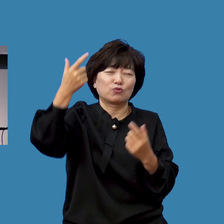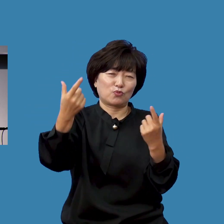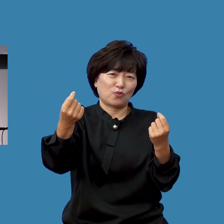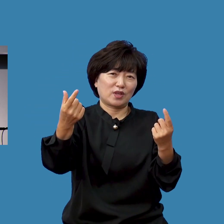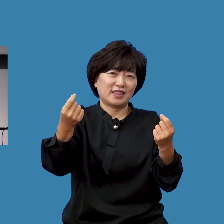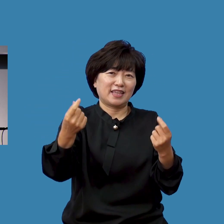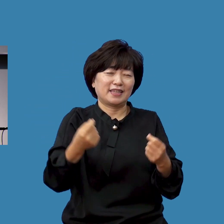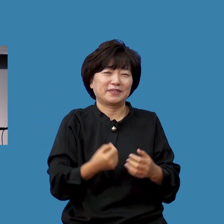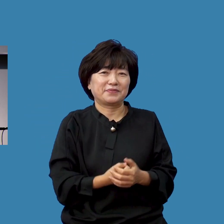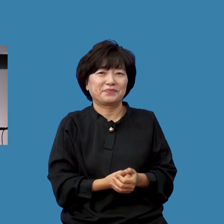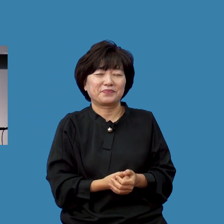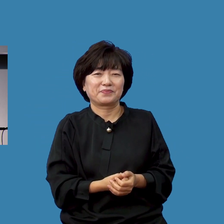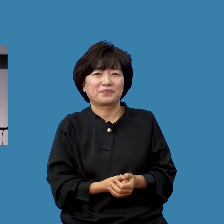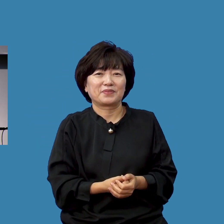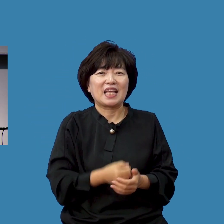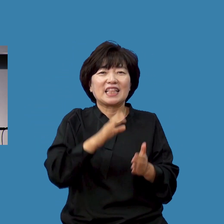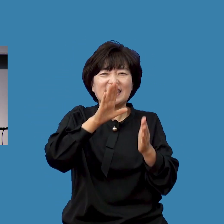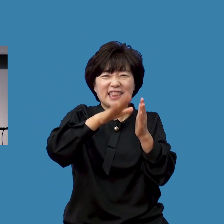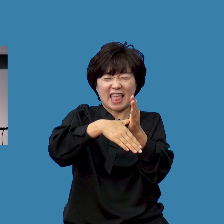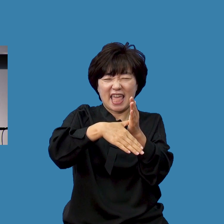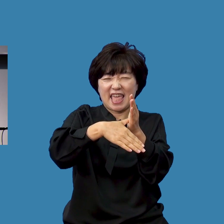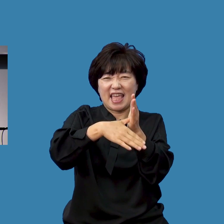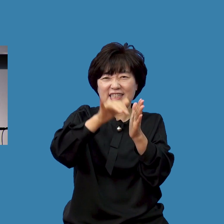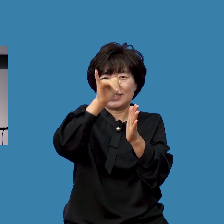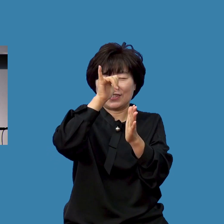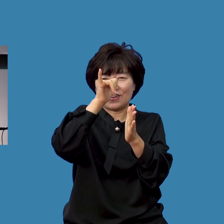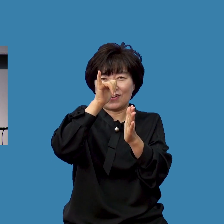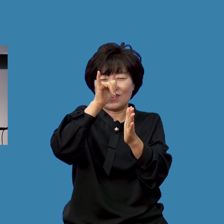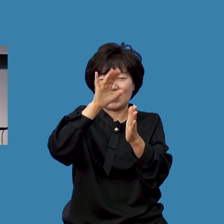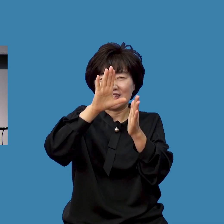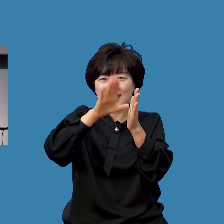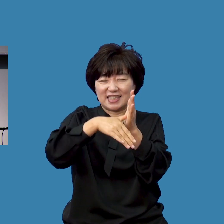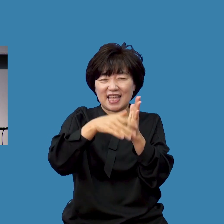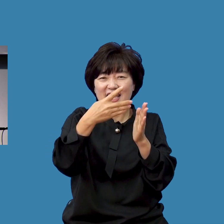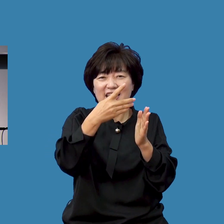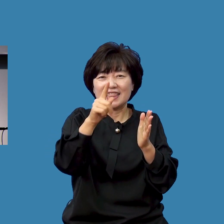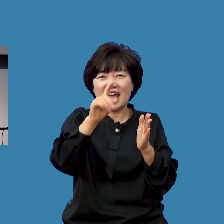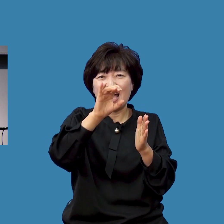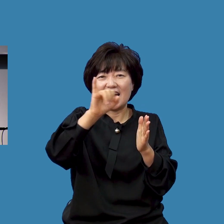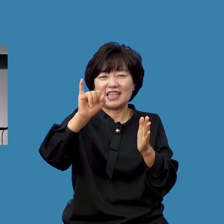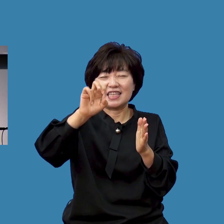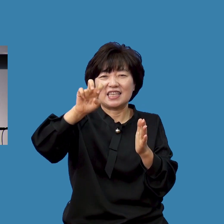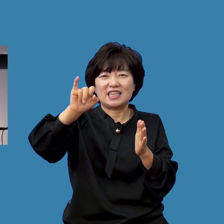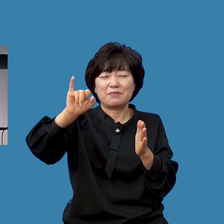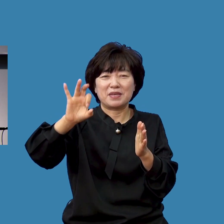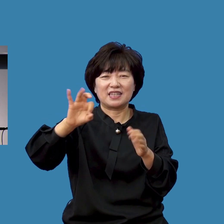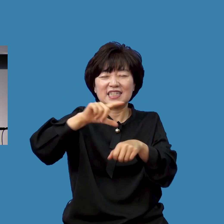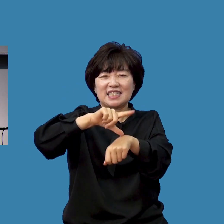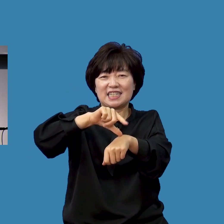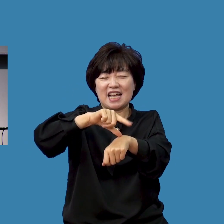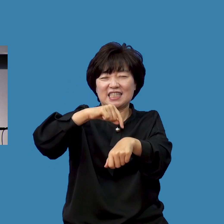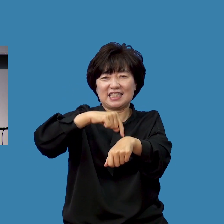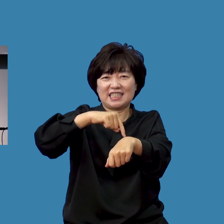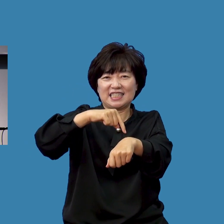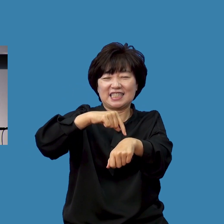없어요. 이게 영적으로도 여러분 똑같은 거 아십니까? 때가 있어요. 때가. 타이밍이라는 게